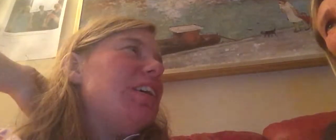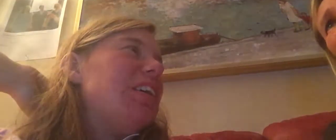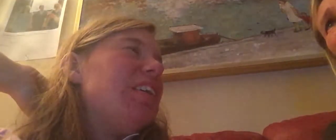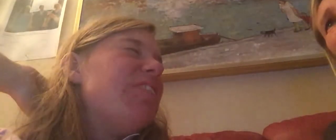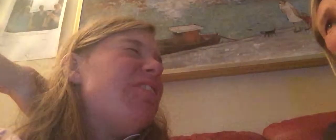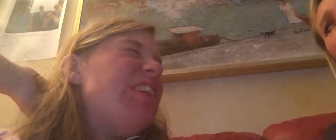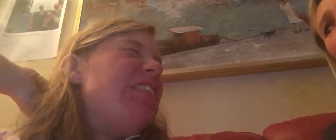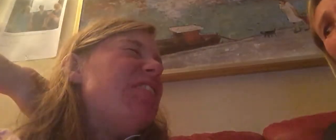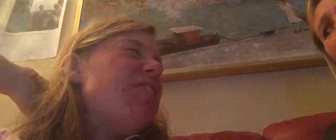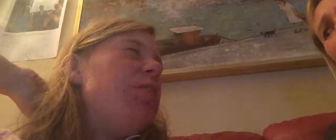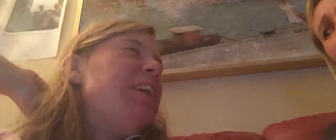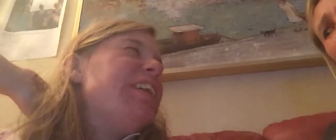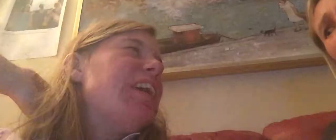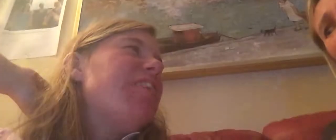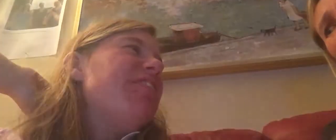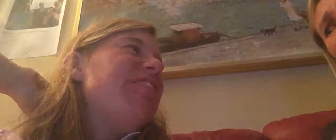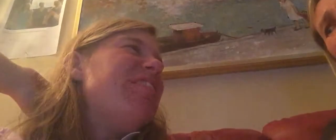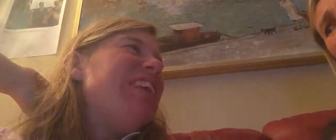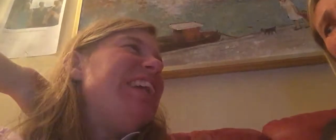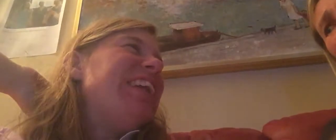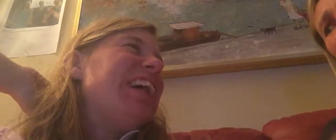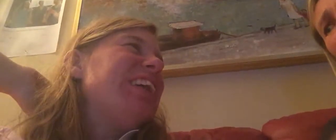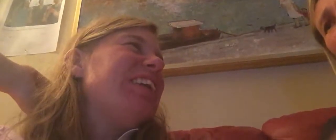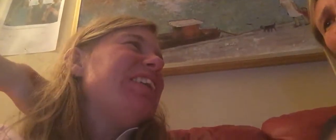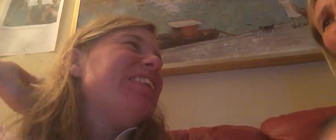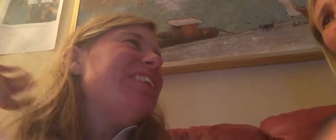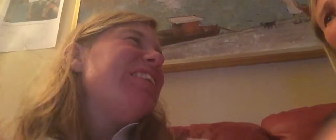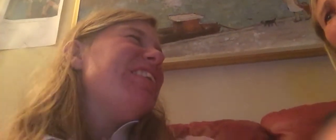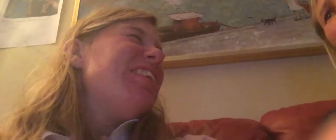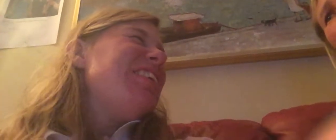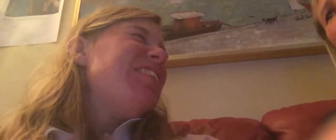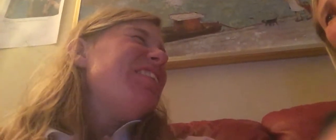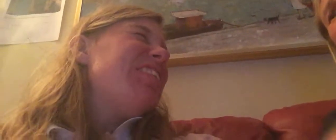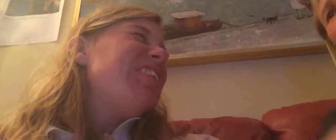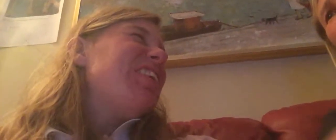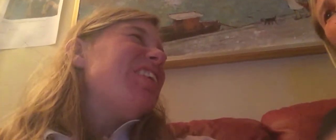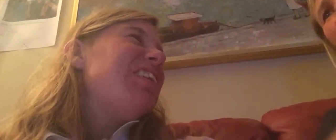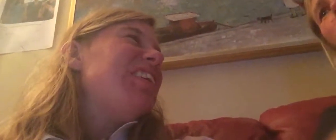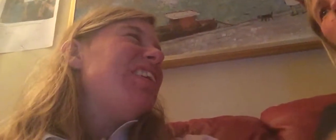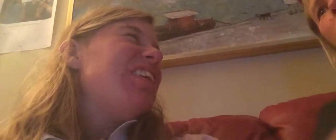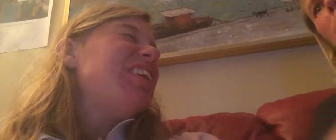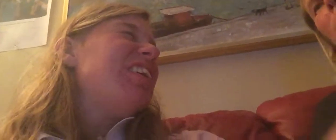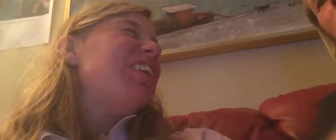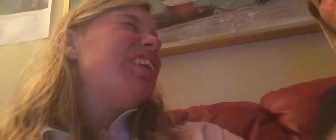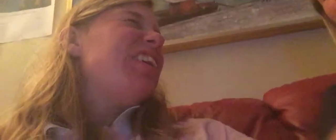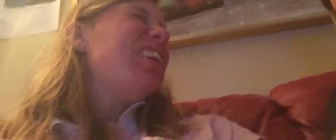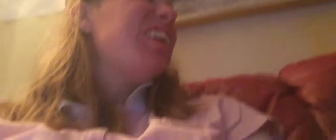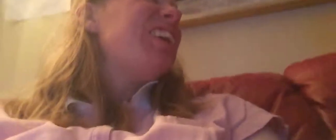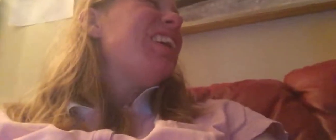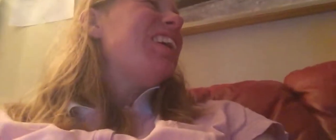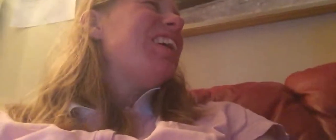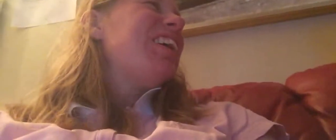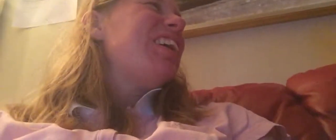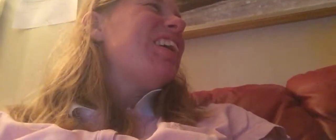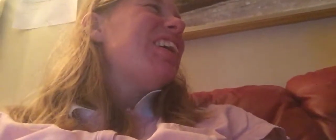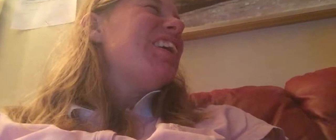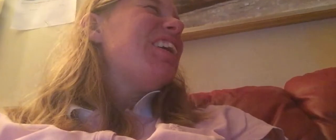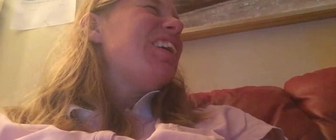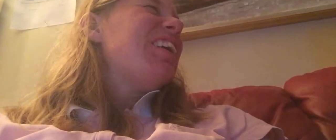Vilken Nina? Vi är Nina. För det är hon som var... Som, det är hon som